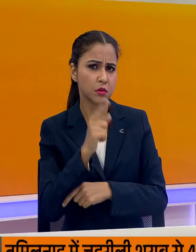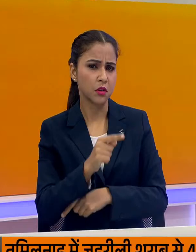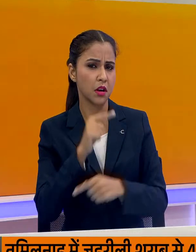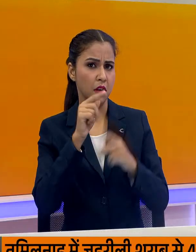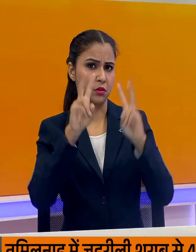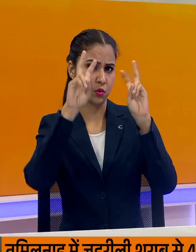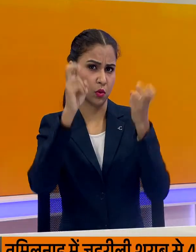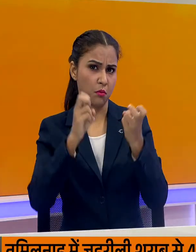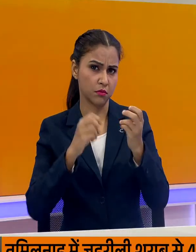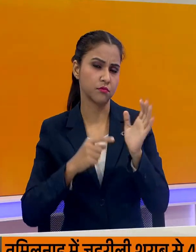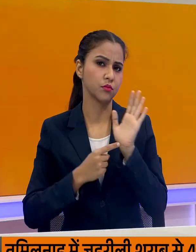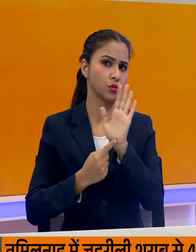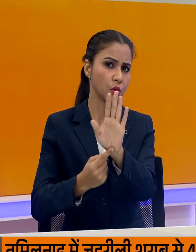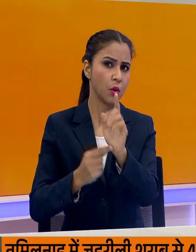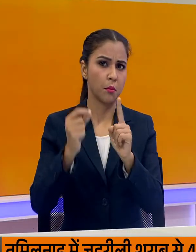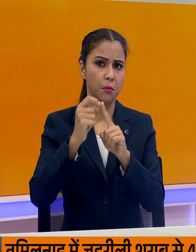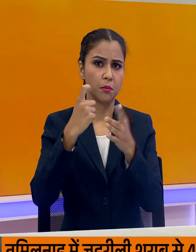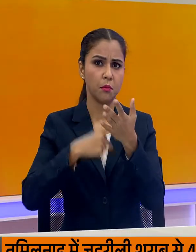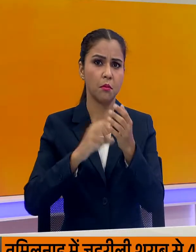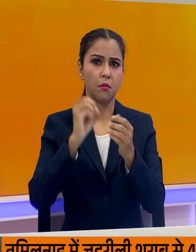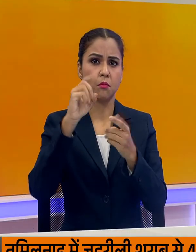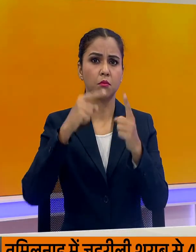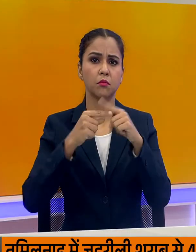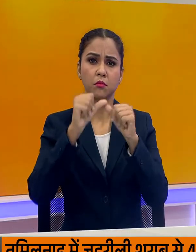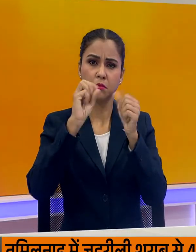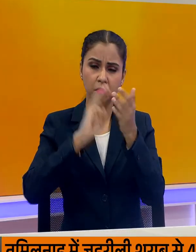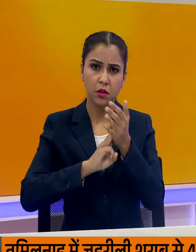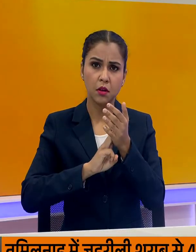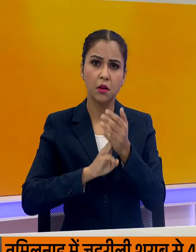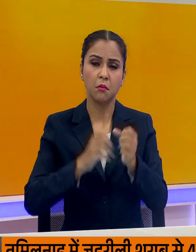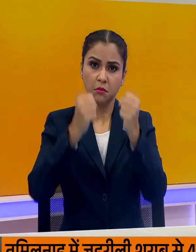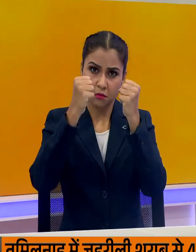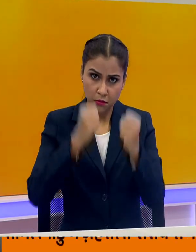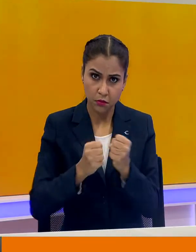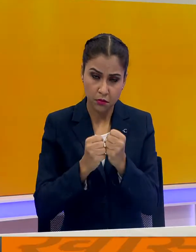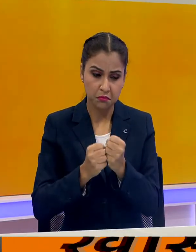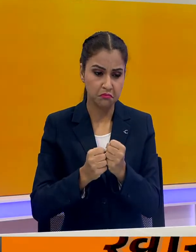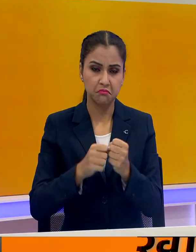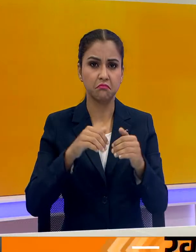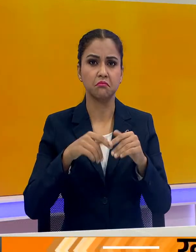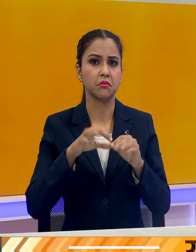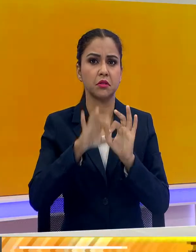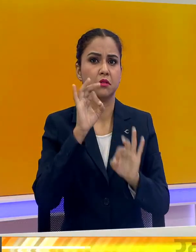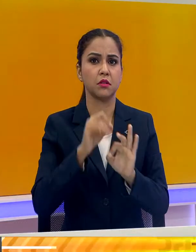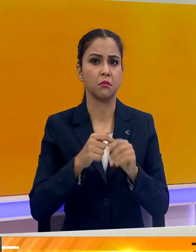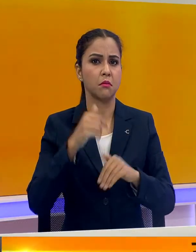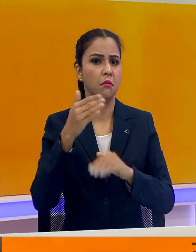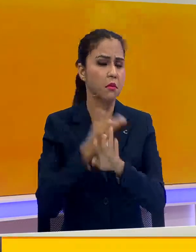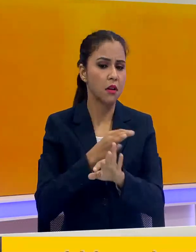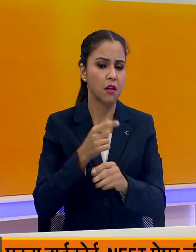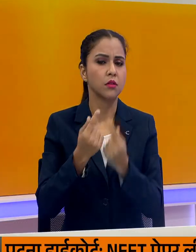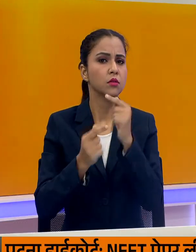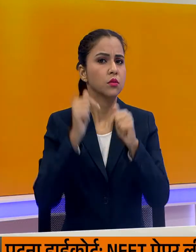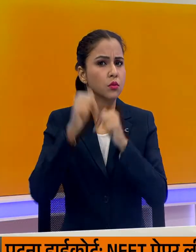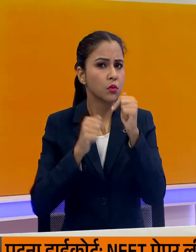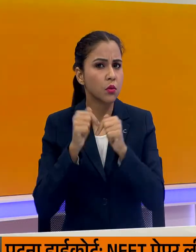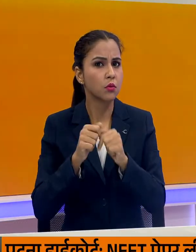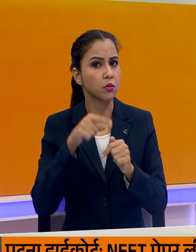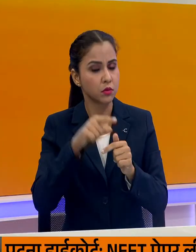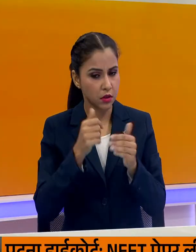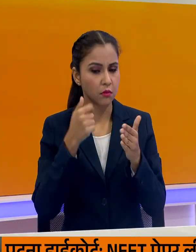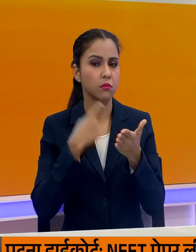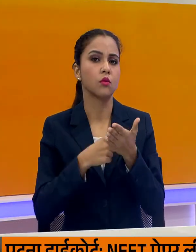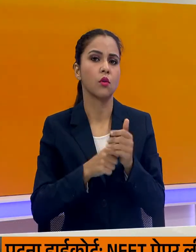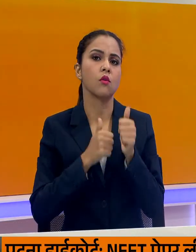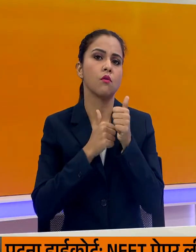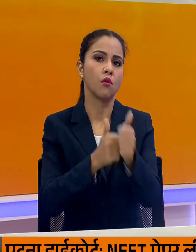खड़ा कर दिया है। प्रोटेम स्पीकर का ये पद अस्थायी है। वे नए स्पीकर के चुनाव तक अपनी भूमिका निभाते हैं।